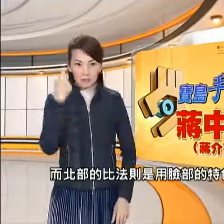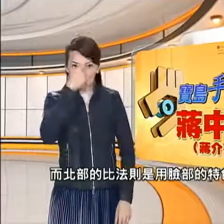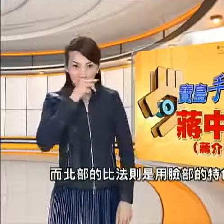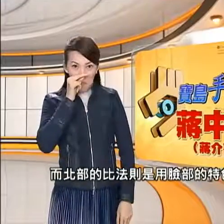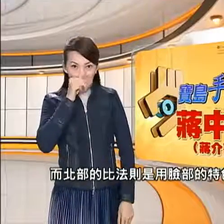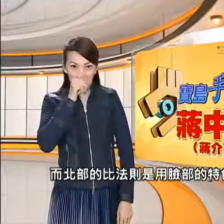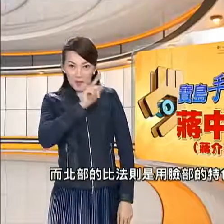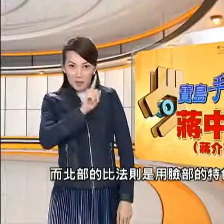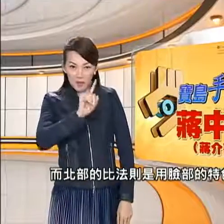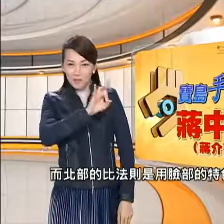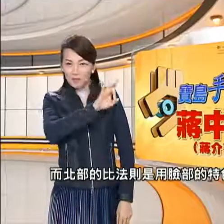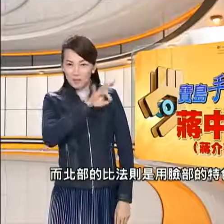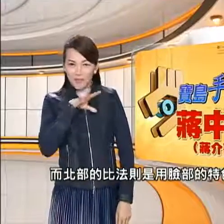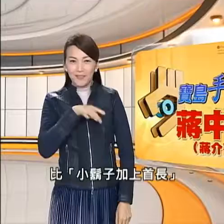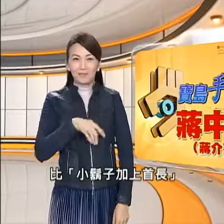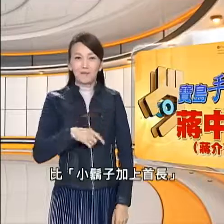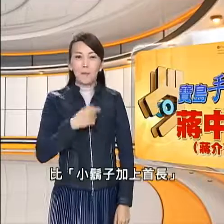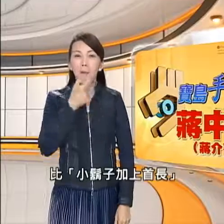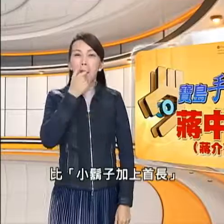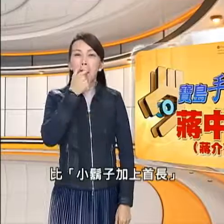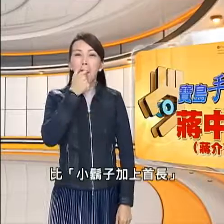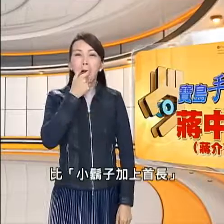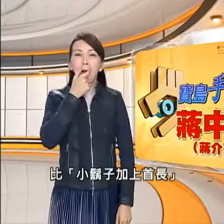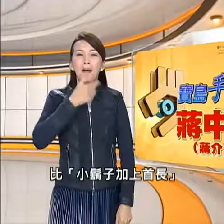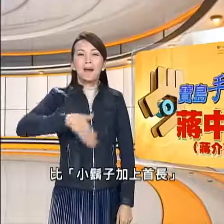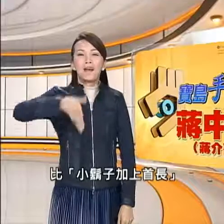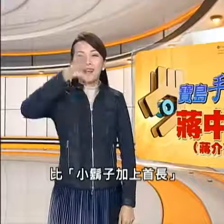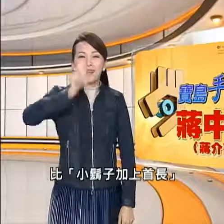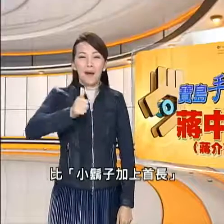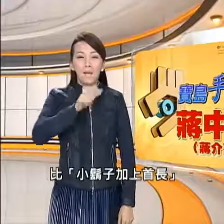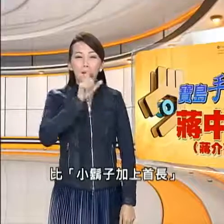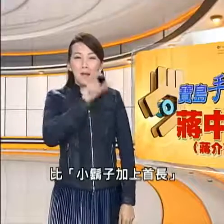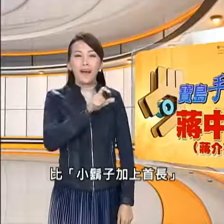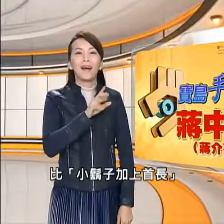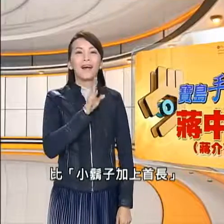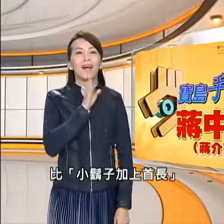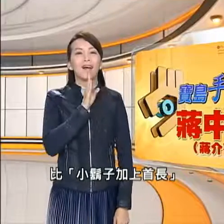脸部的特色比小胡子加上手掌来称